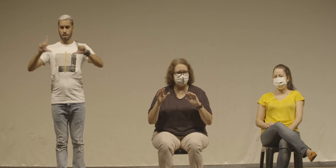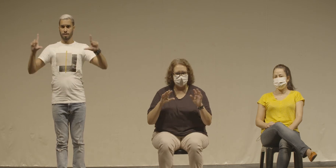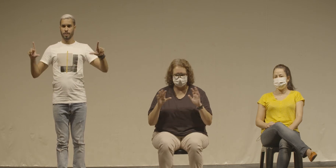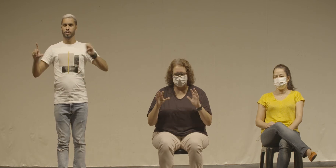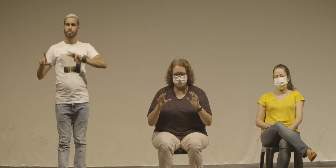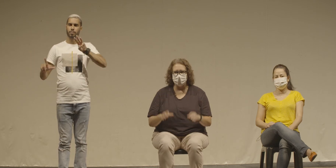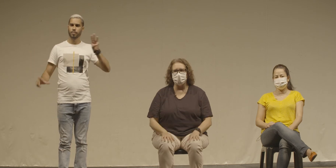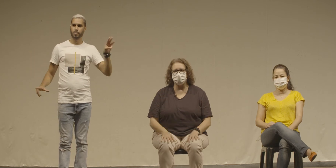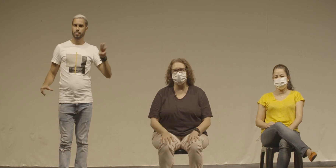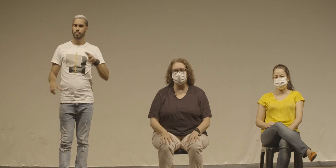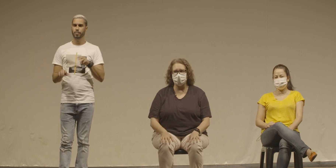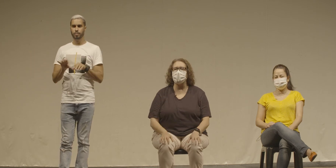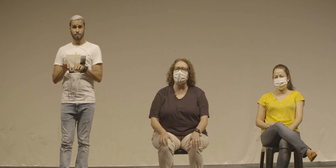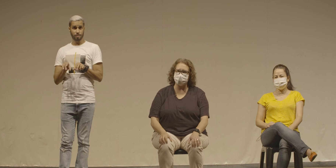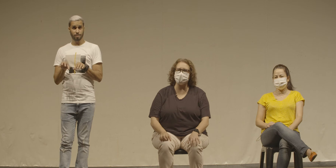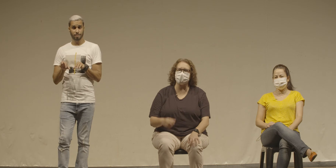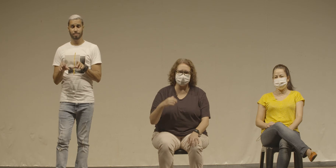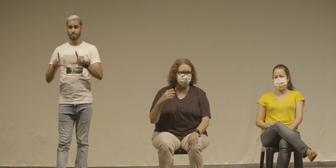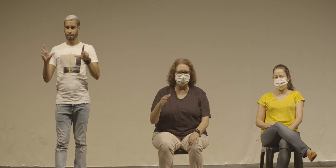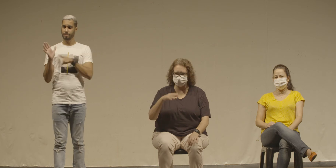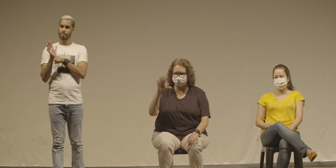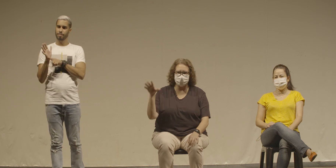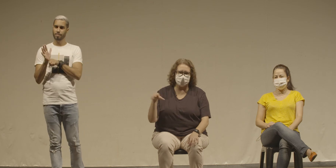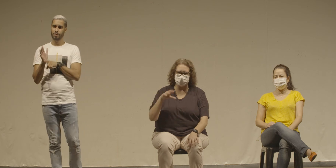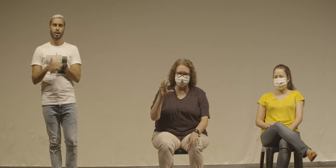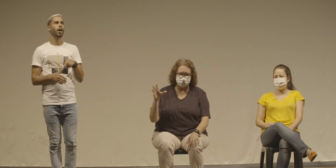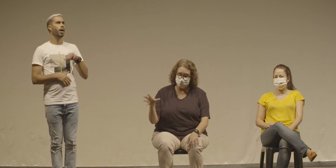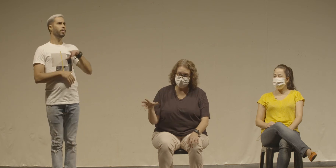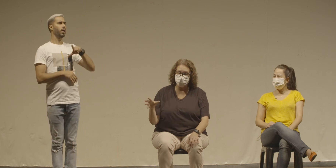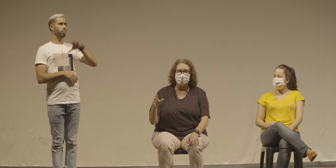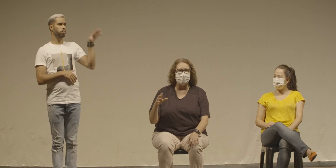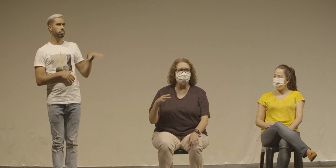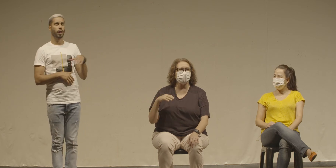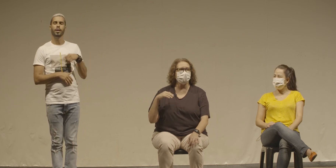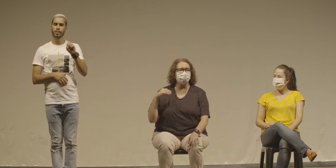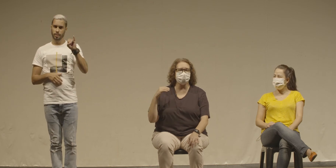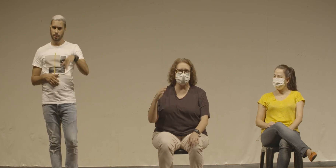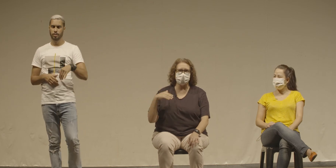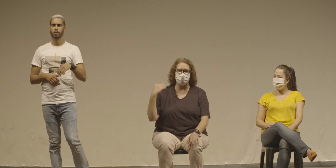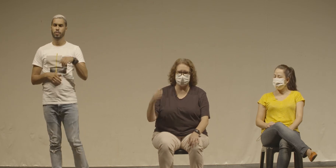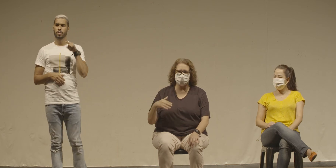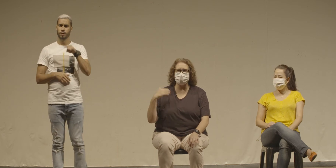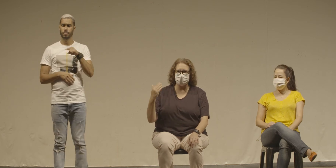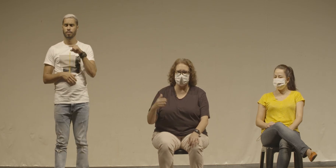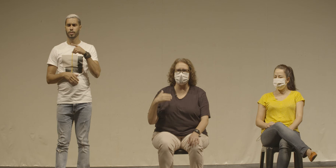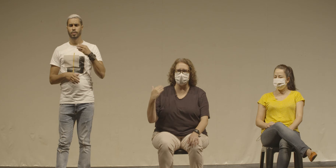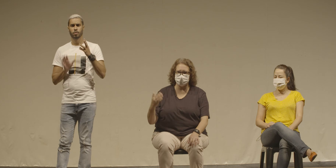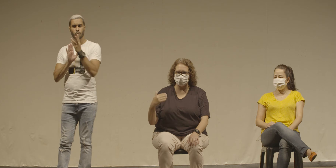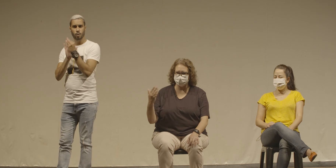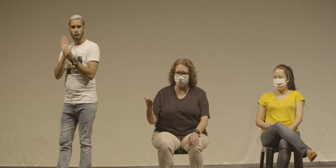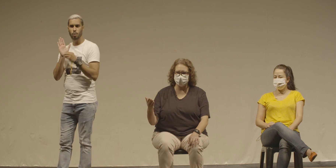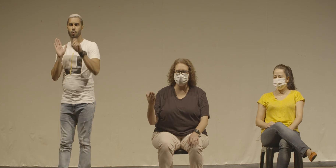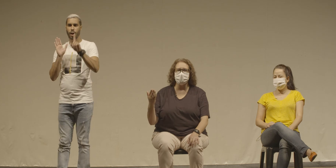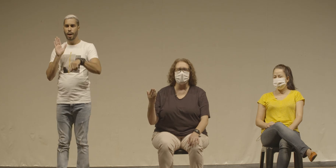uma navegada lá. Porque você vai ver o que tem de conteúdo, esse conteúdo é